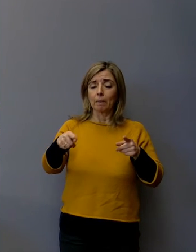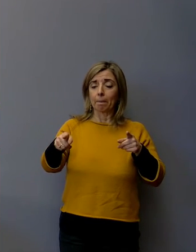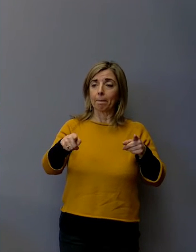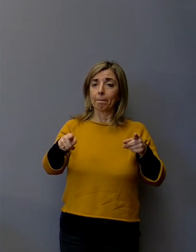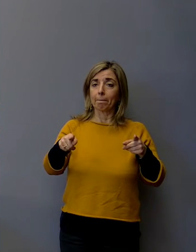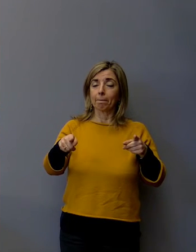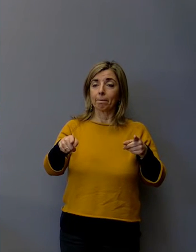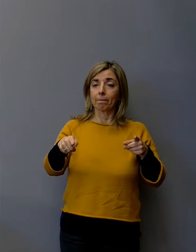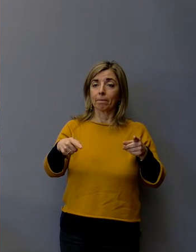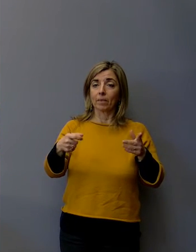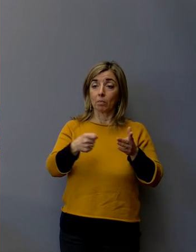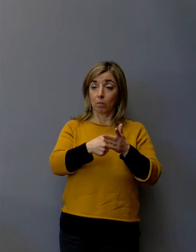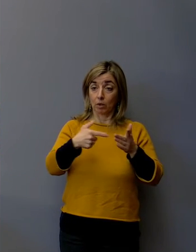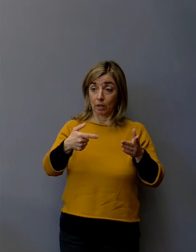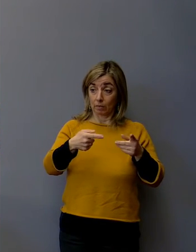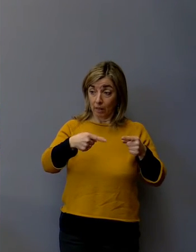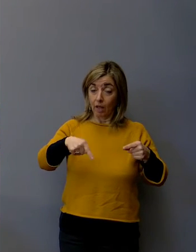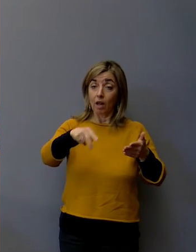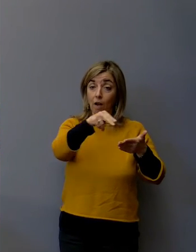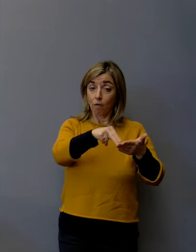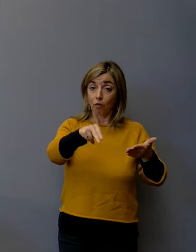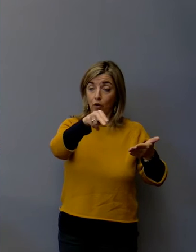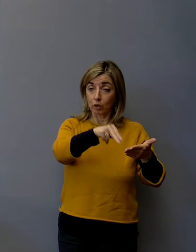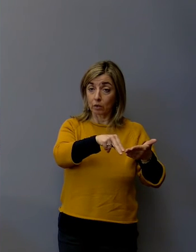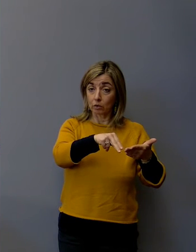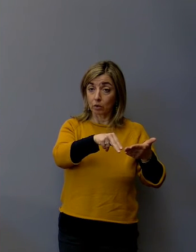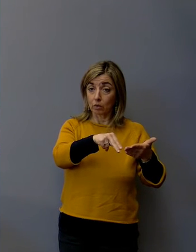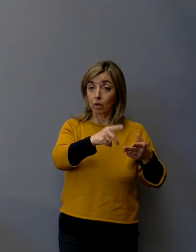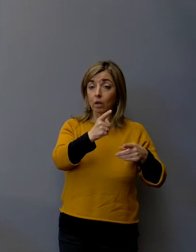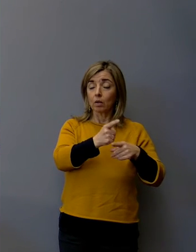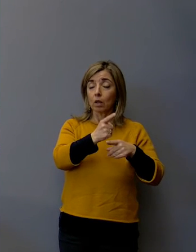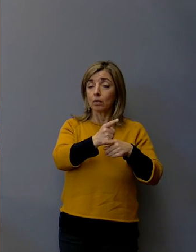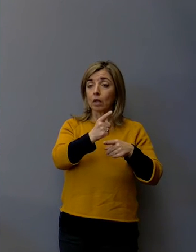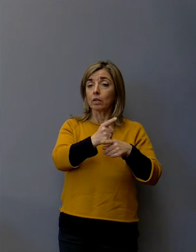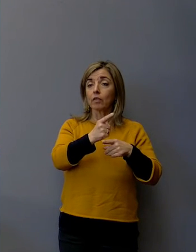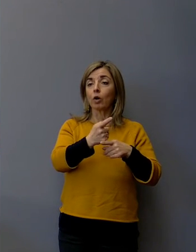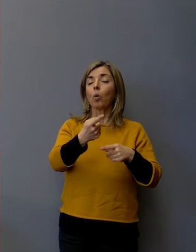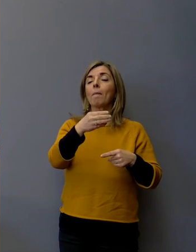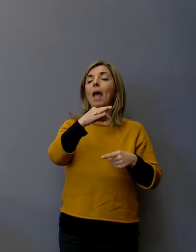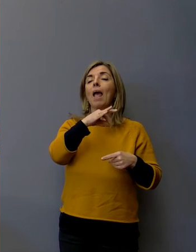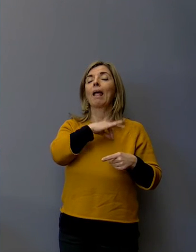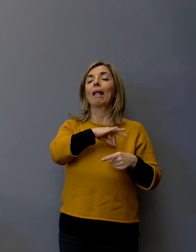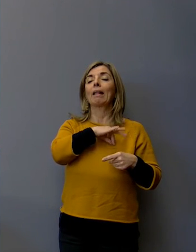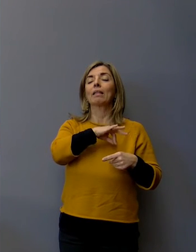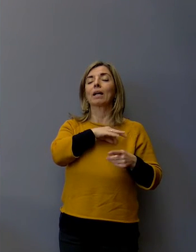anche nelle votazioni si faccia si metta da parte quello che può essere un interesse elettoralistico di soffiare sul fuoco